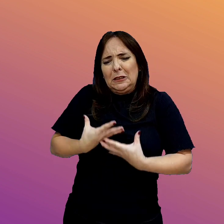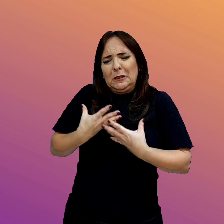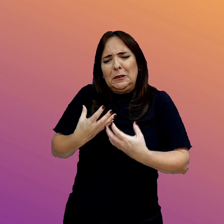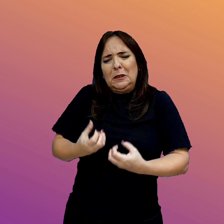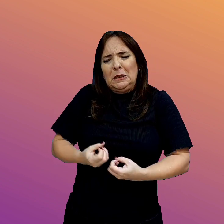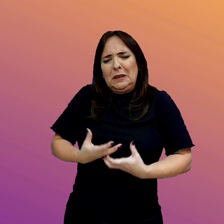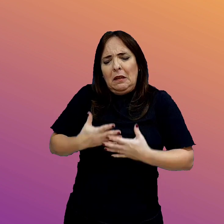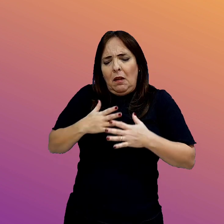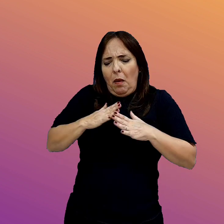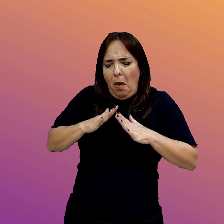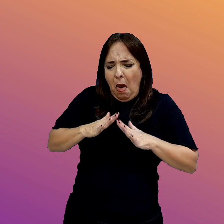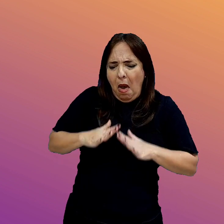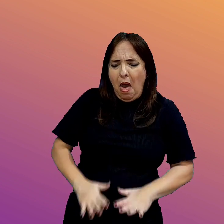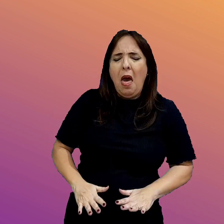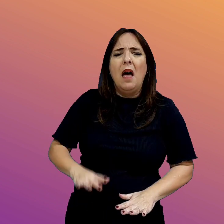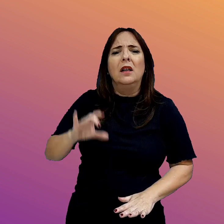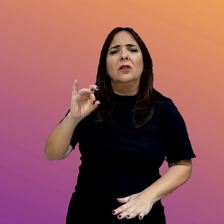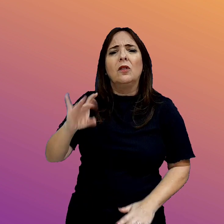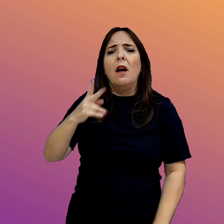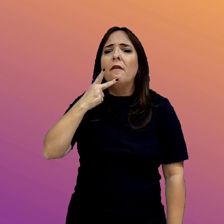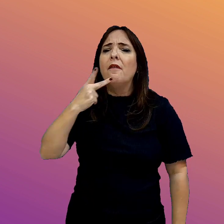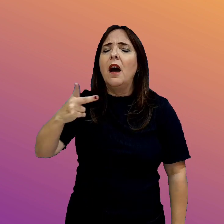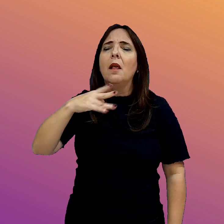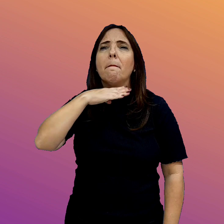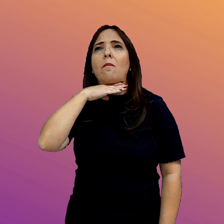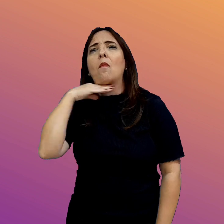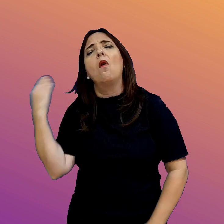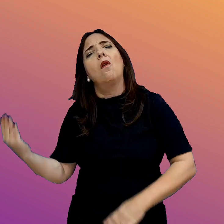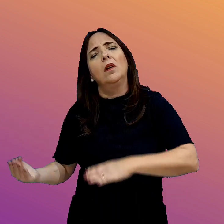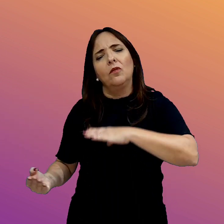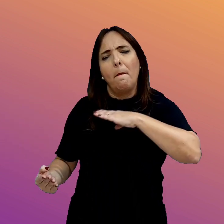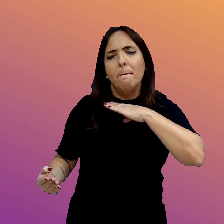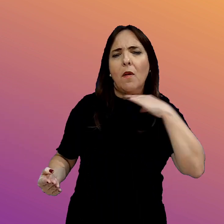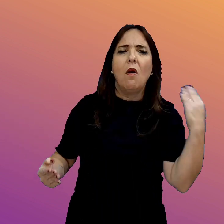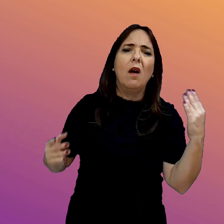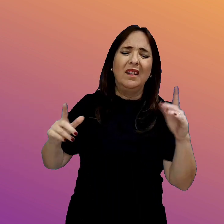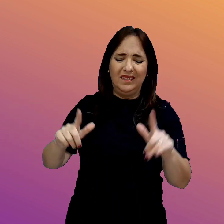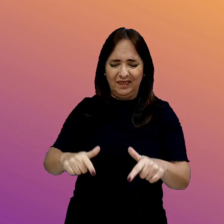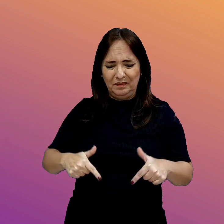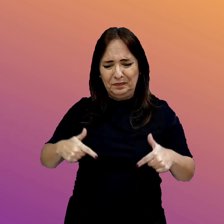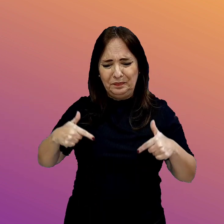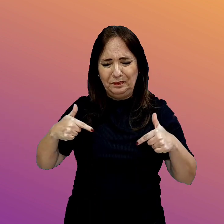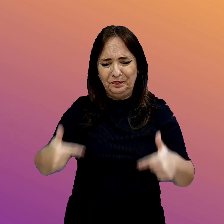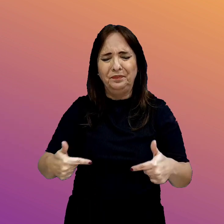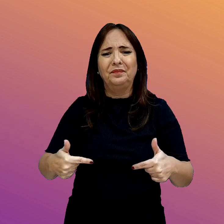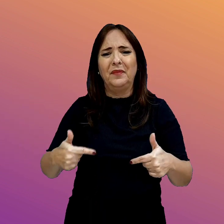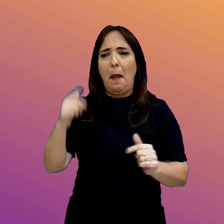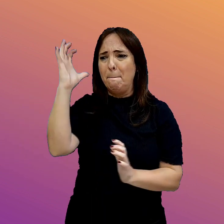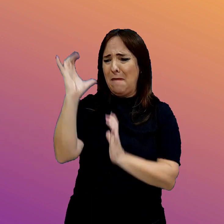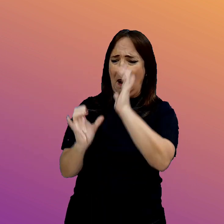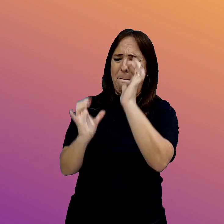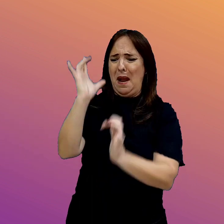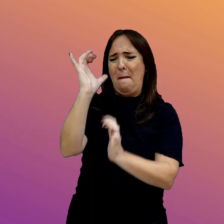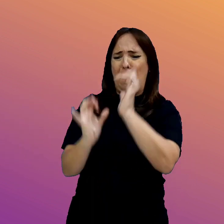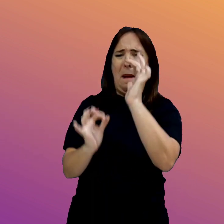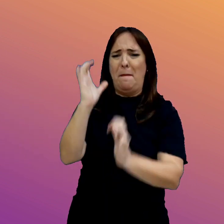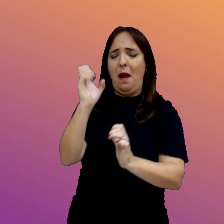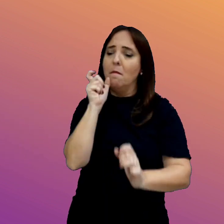Falando em morte, só falando em tristeza, sabe? Com um comportamento, às vezes, agressivo,